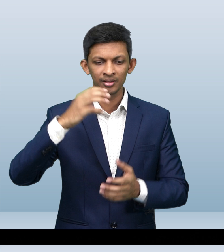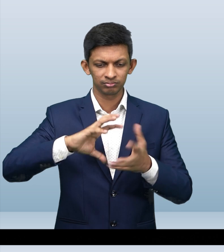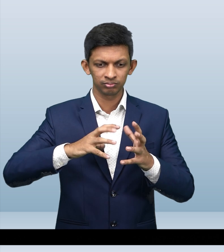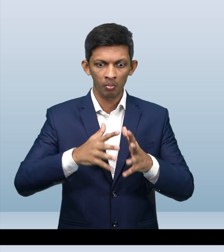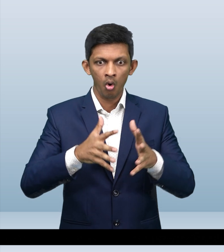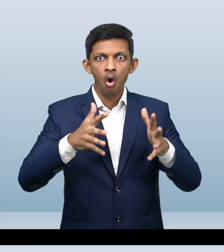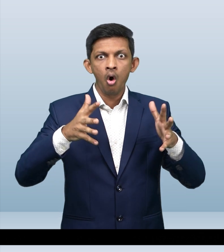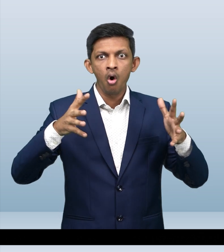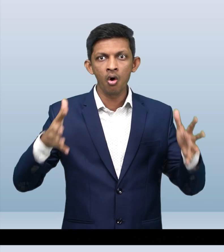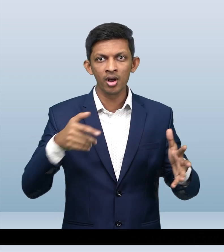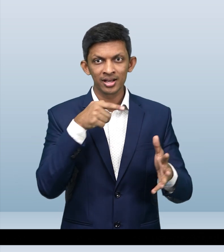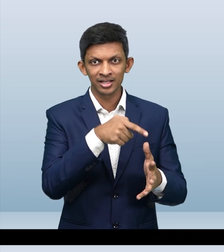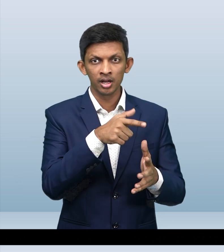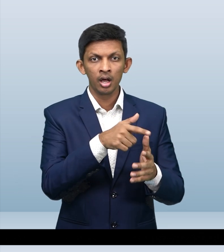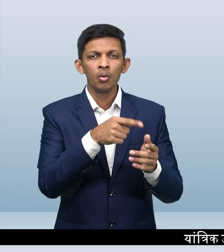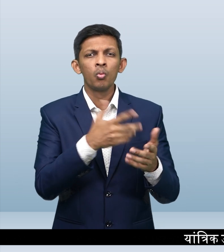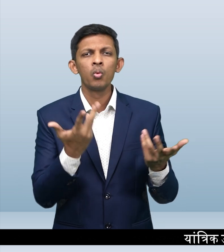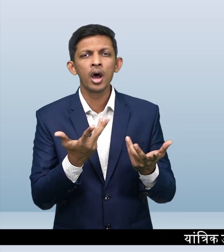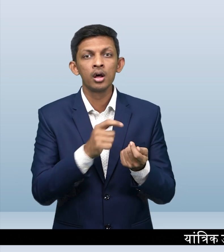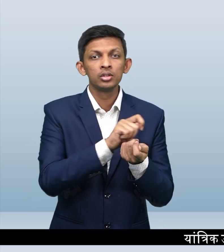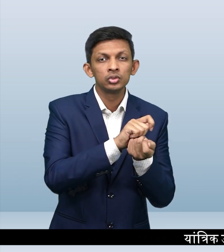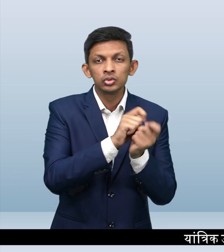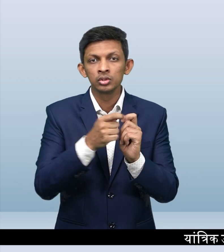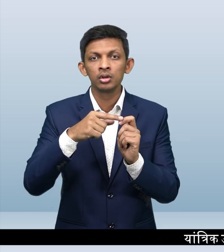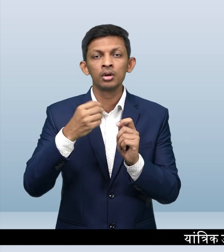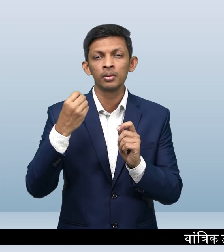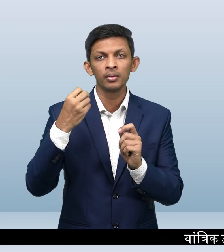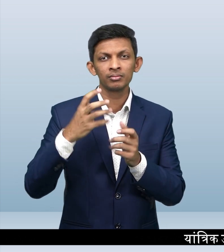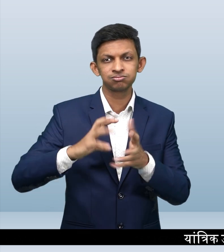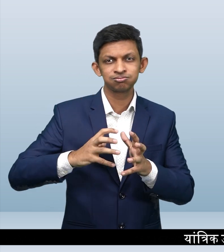इलेक्ट्रिक जनरेटर यांत्रिक ऊर्जा विद्युत ऊर्जेत रूपांतरित